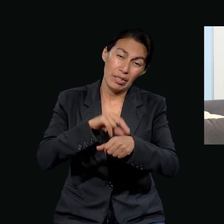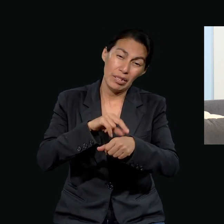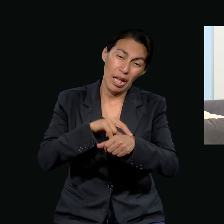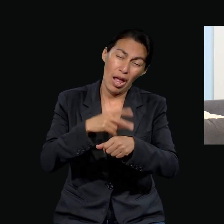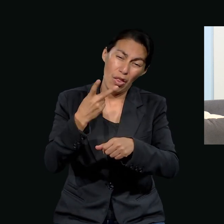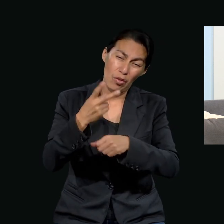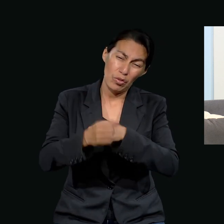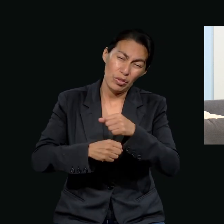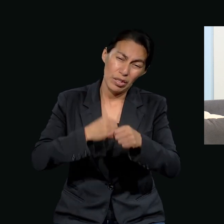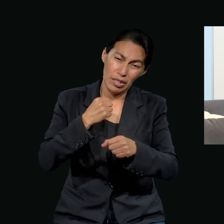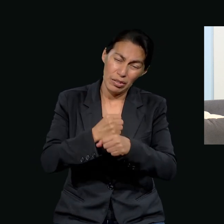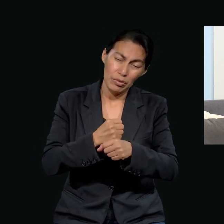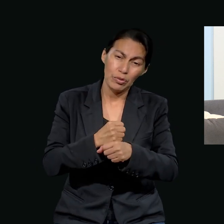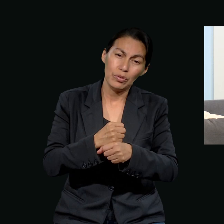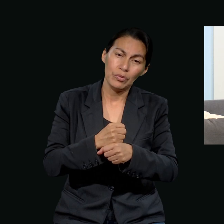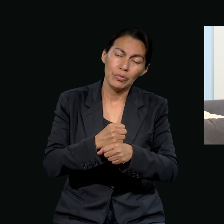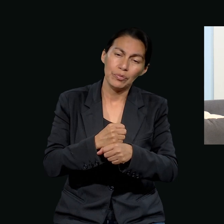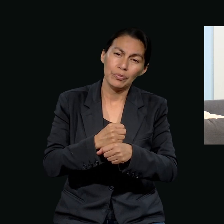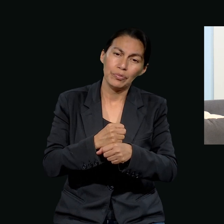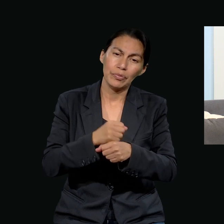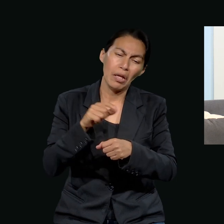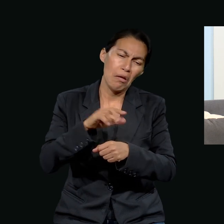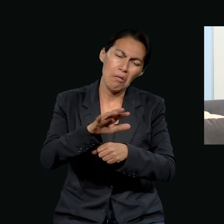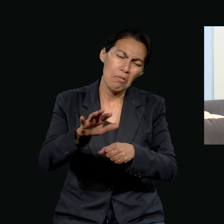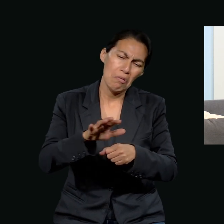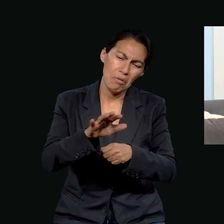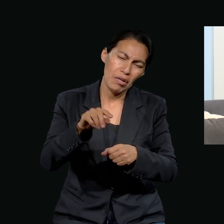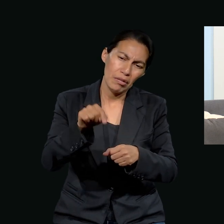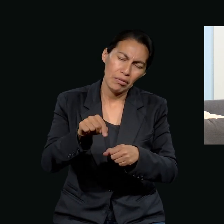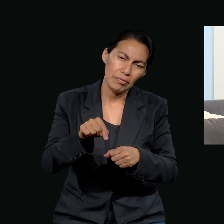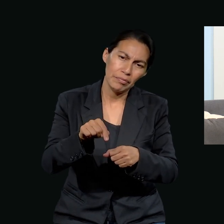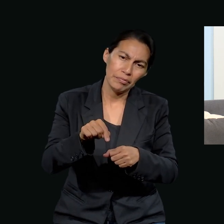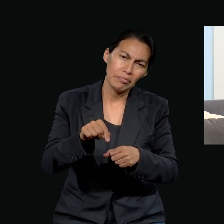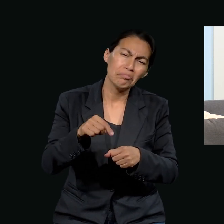medicina interna, que fue el servicio que trabajé siempre.